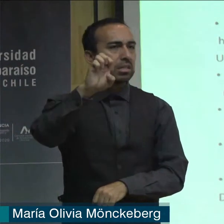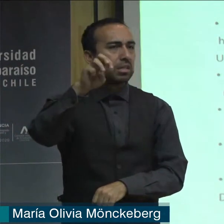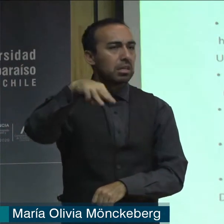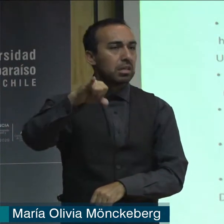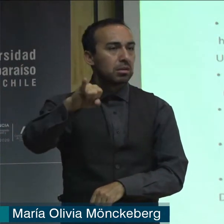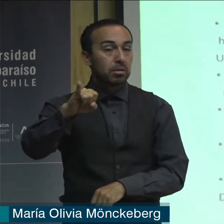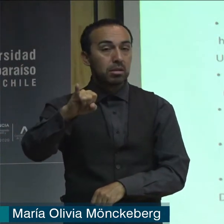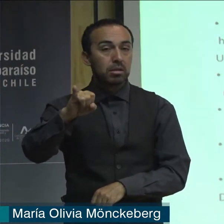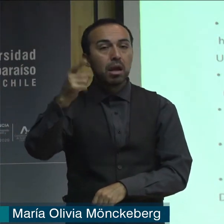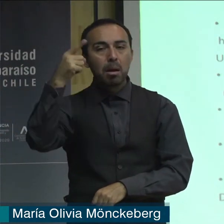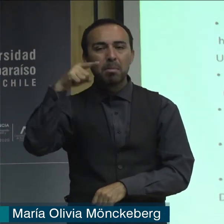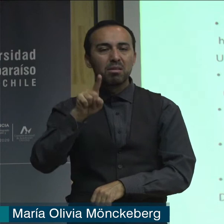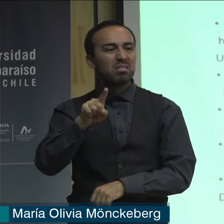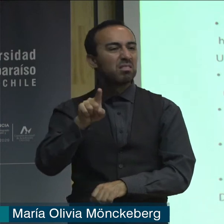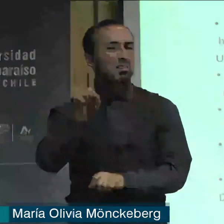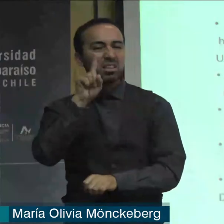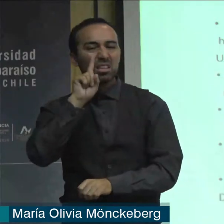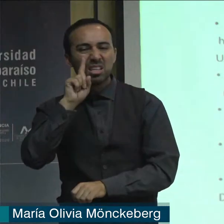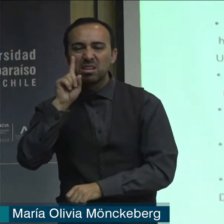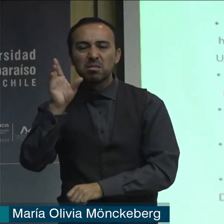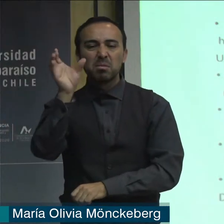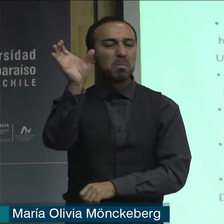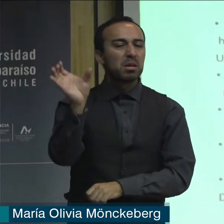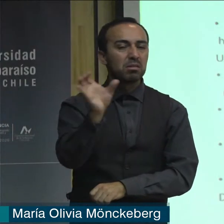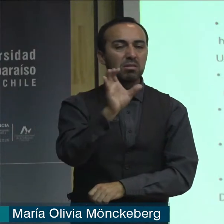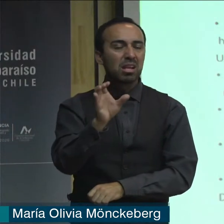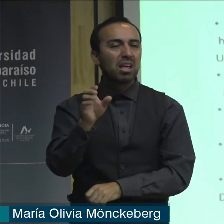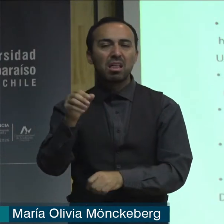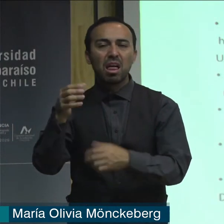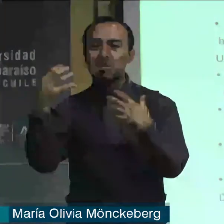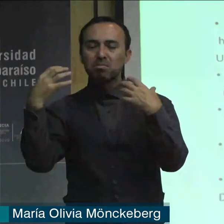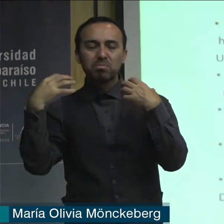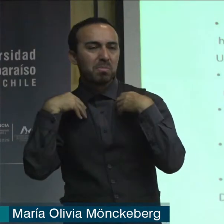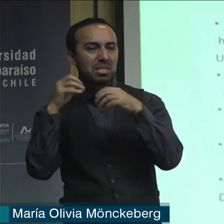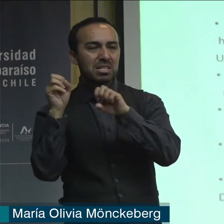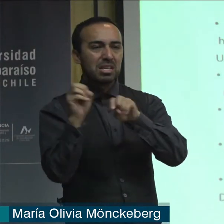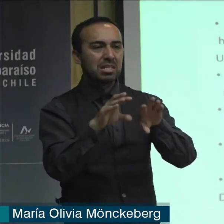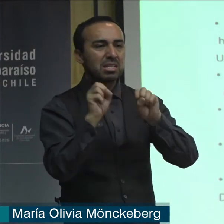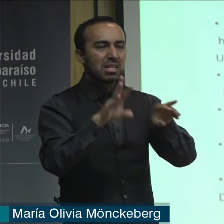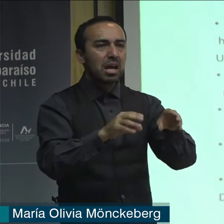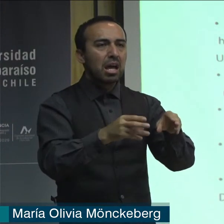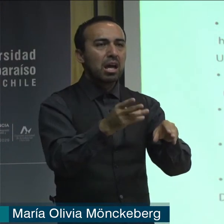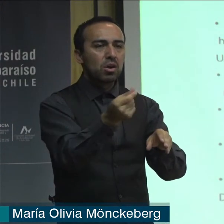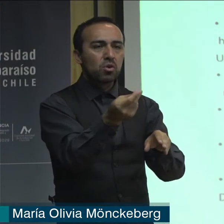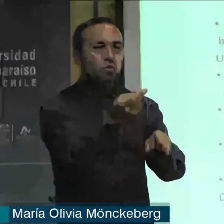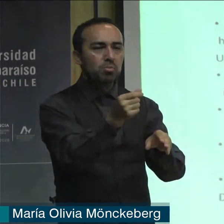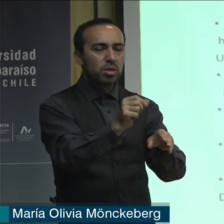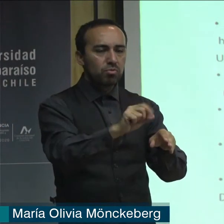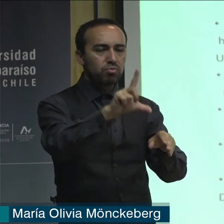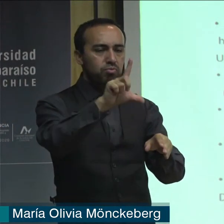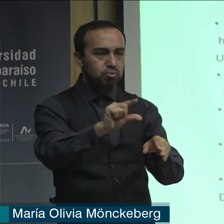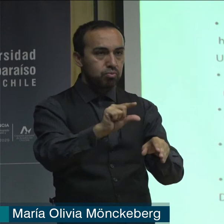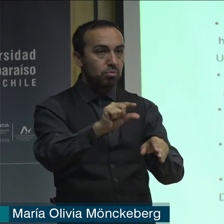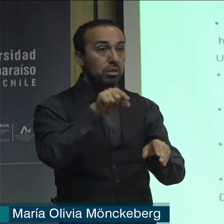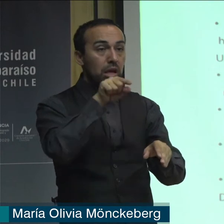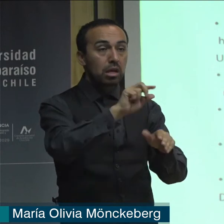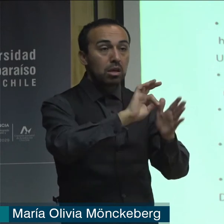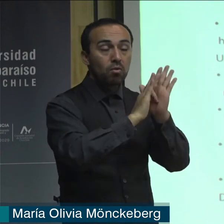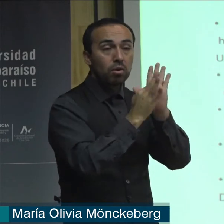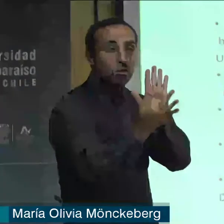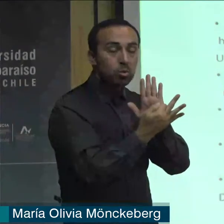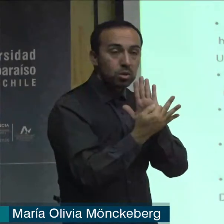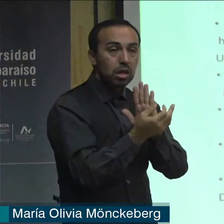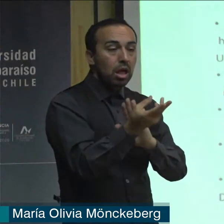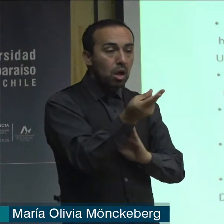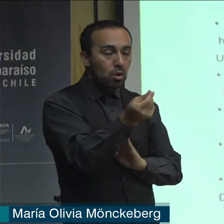enseñando la economía de ahí la relación que tenían también con la Facultad de economía en la universidad de chile